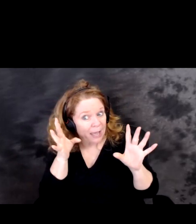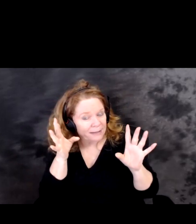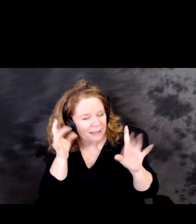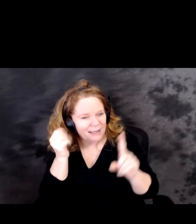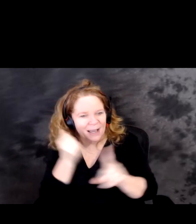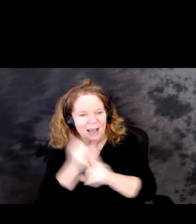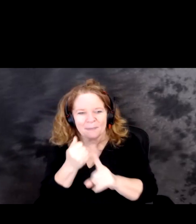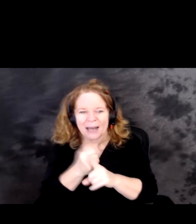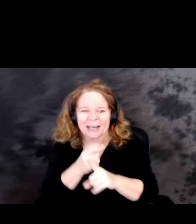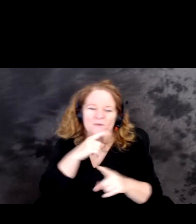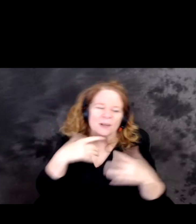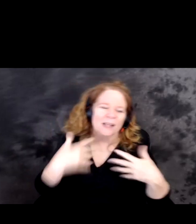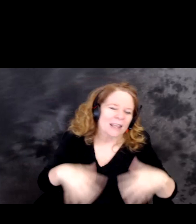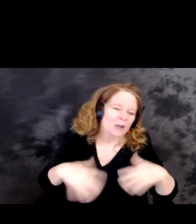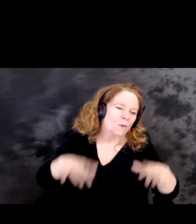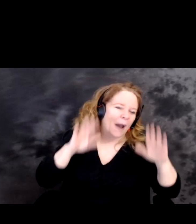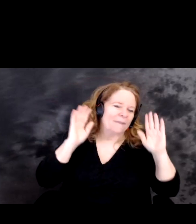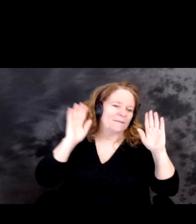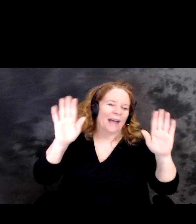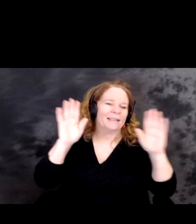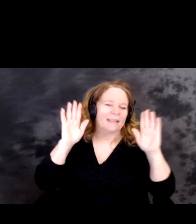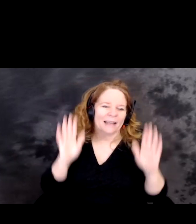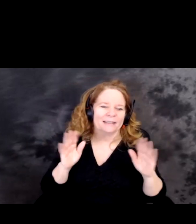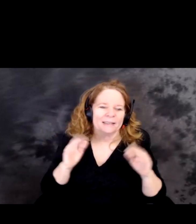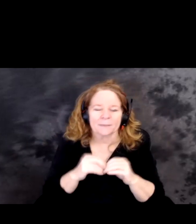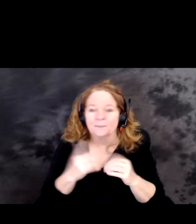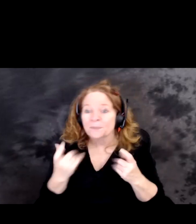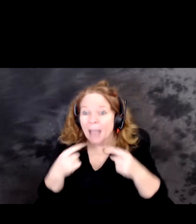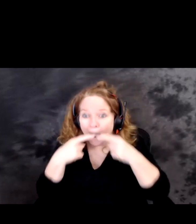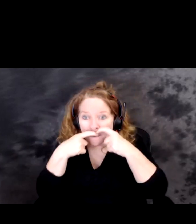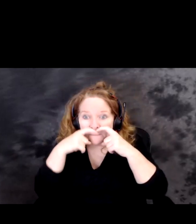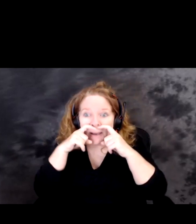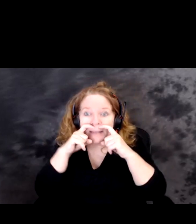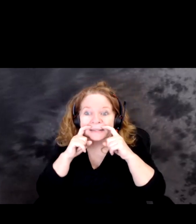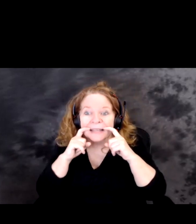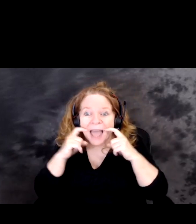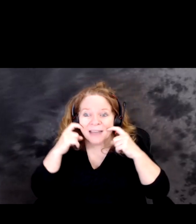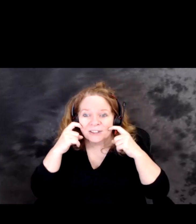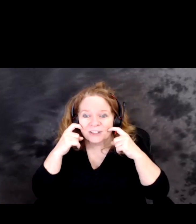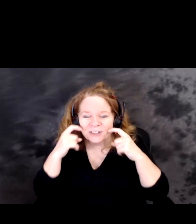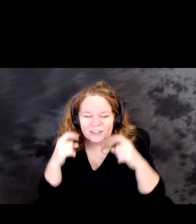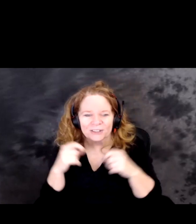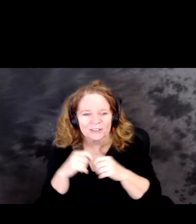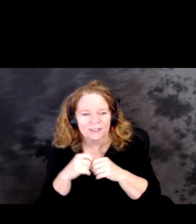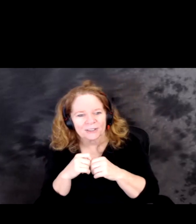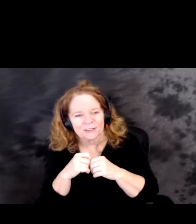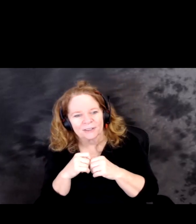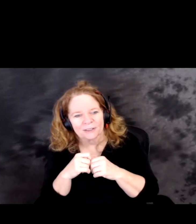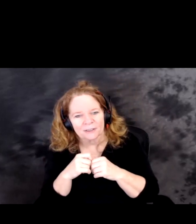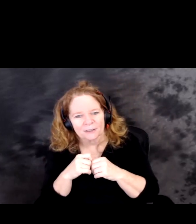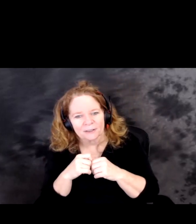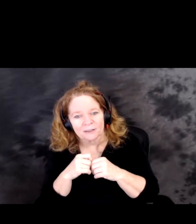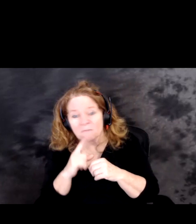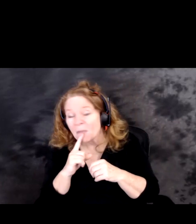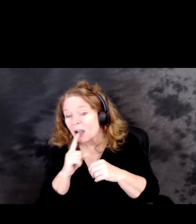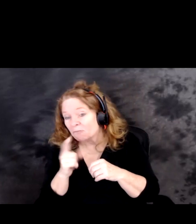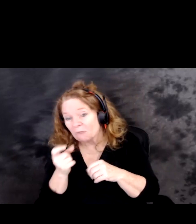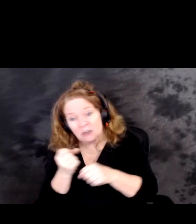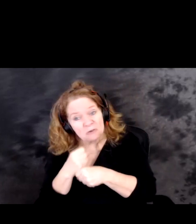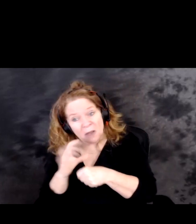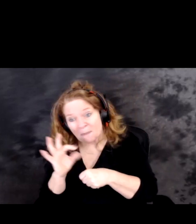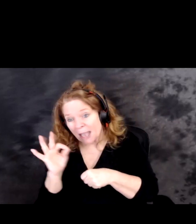aunque drastic le dicen un poco que es un poco drástico. Uy, aquí vamos a poner como un